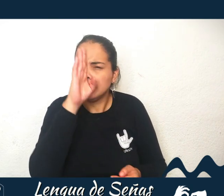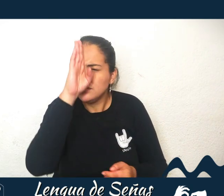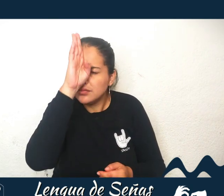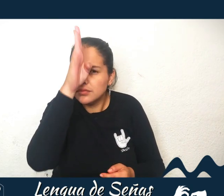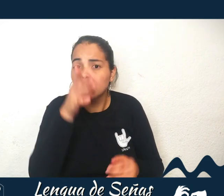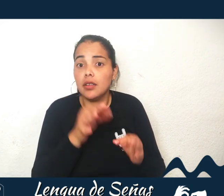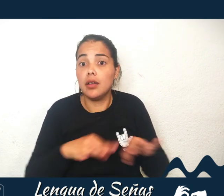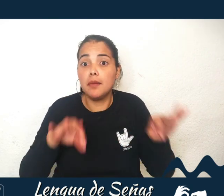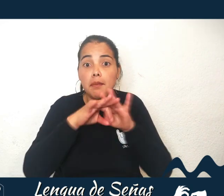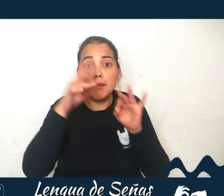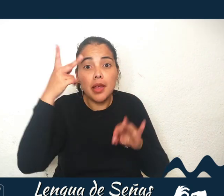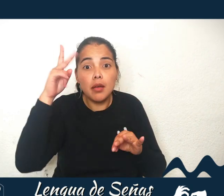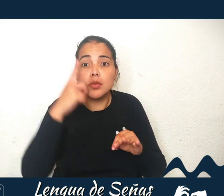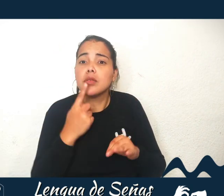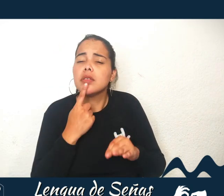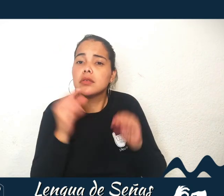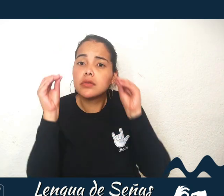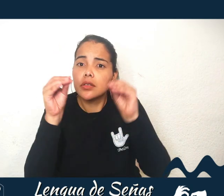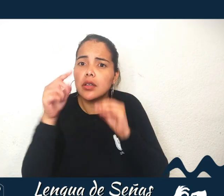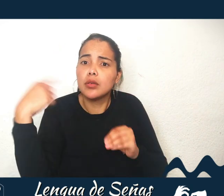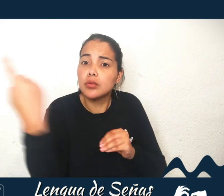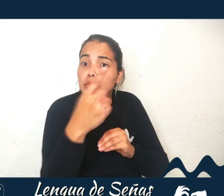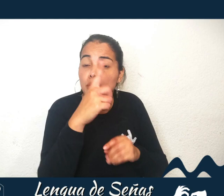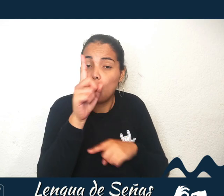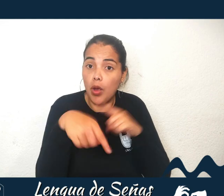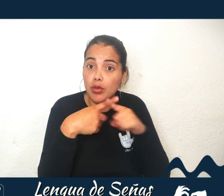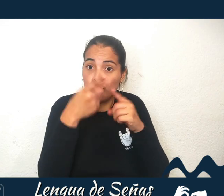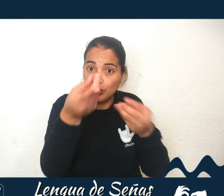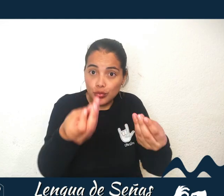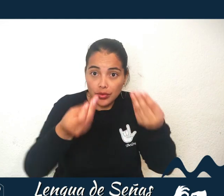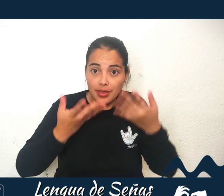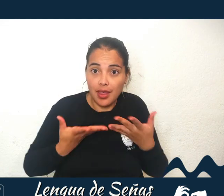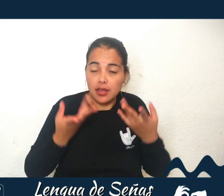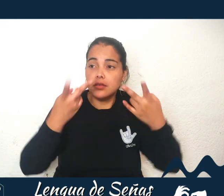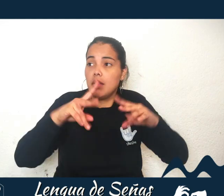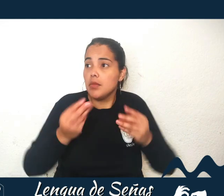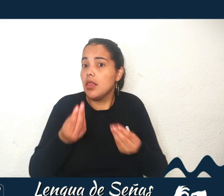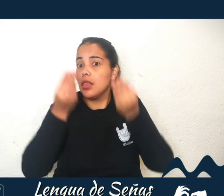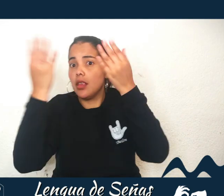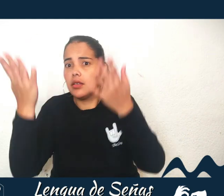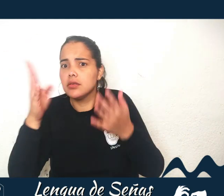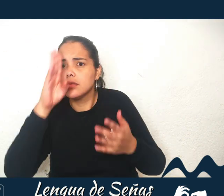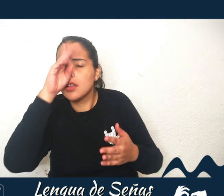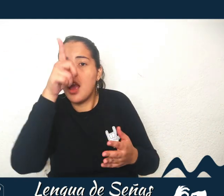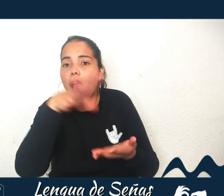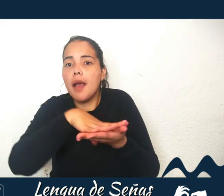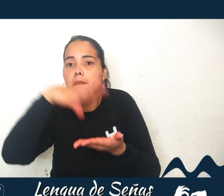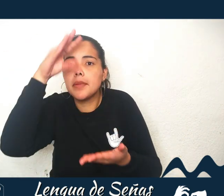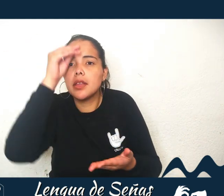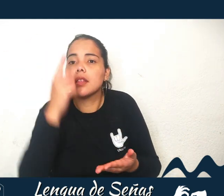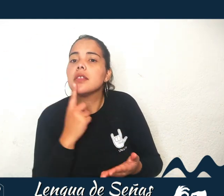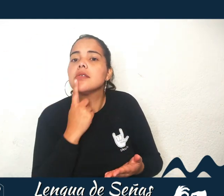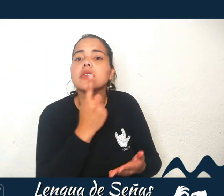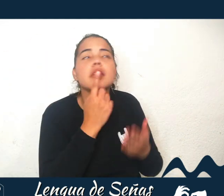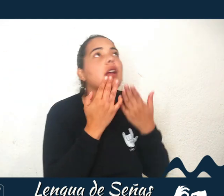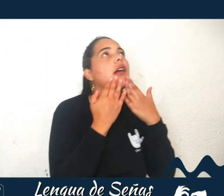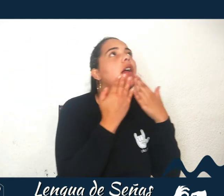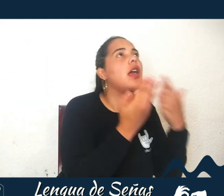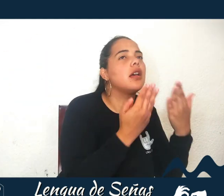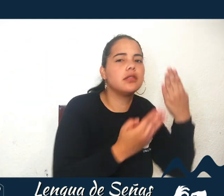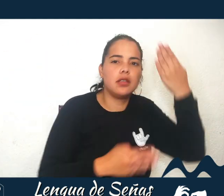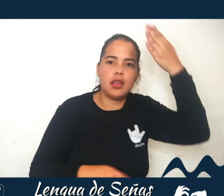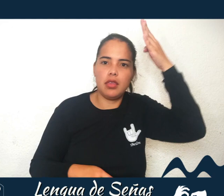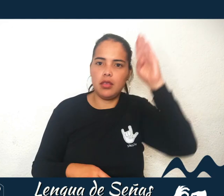general, Pablo estaba diciendo de que el poder dar y dar bíblicamente es un don inefable,